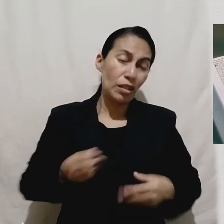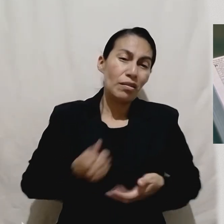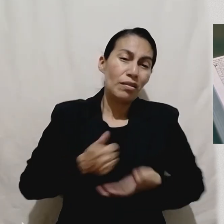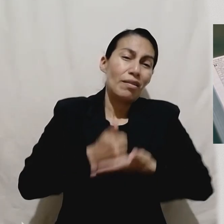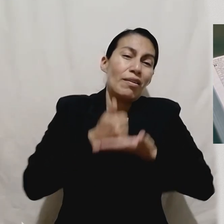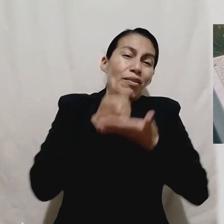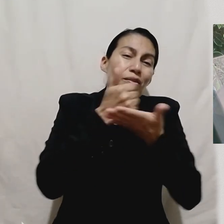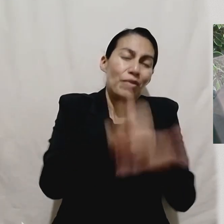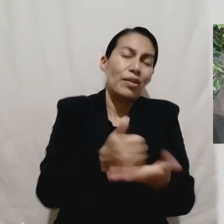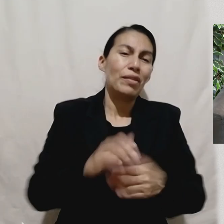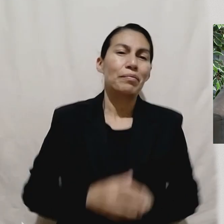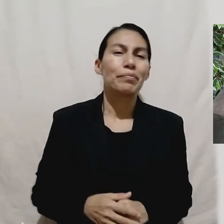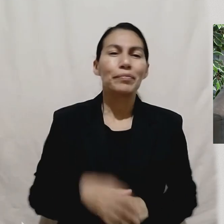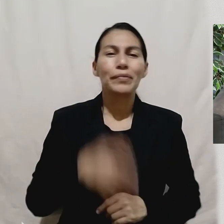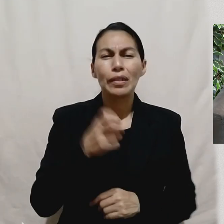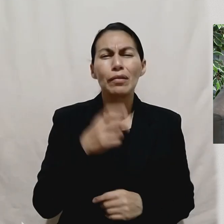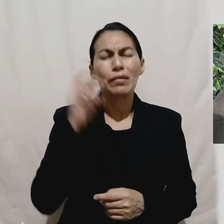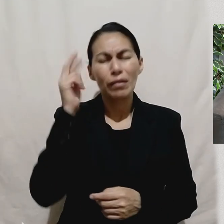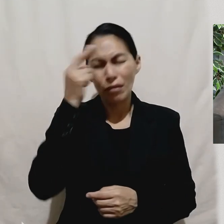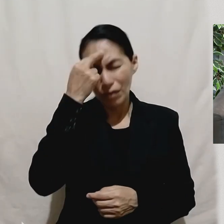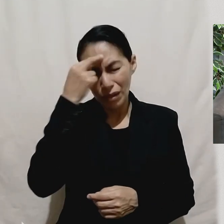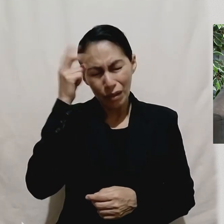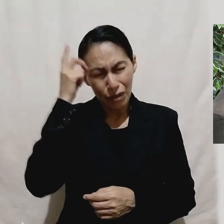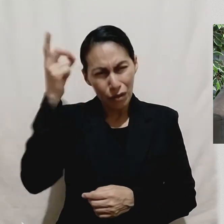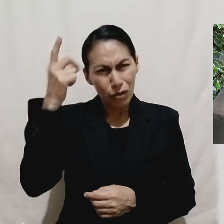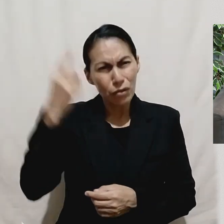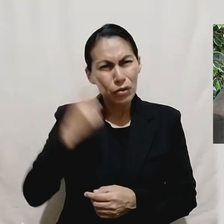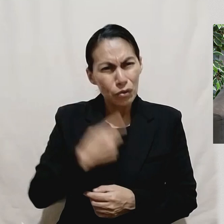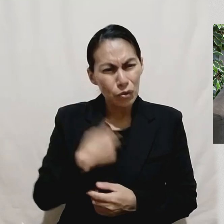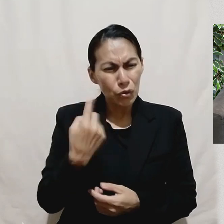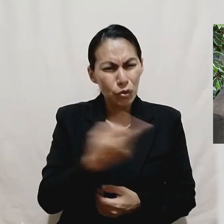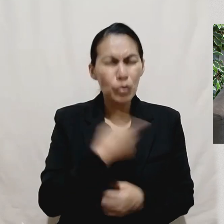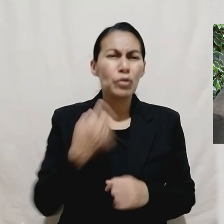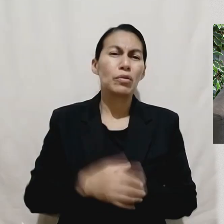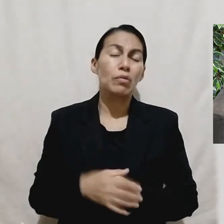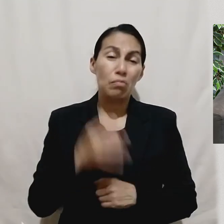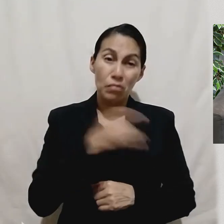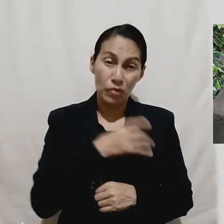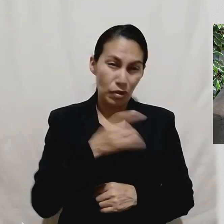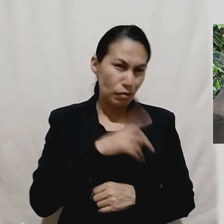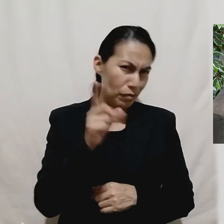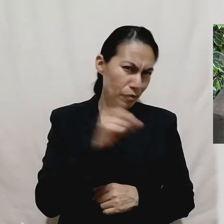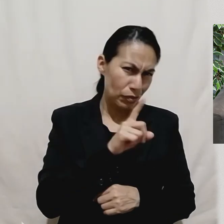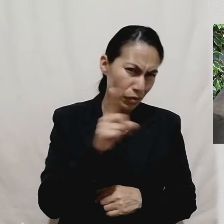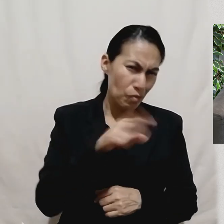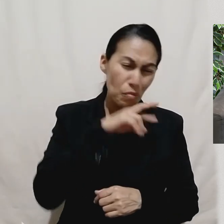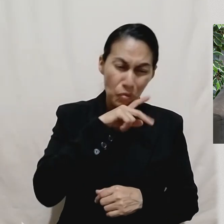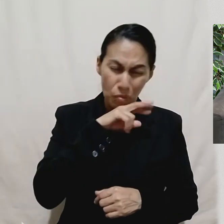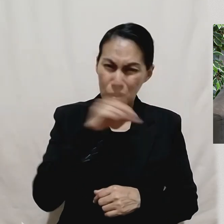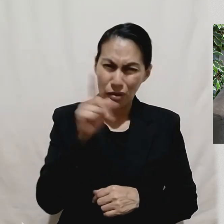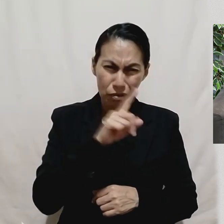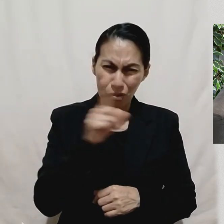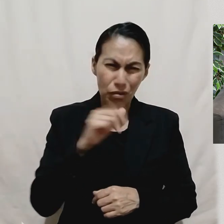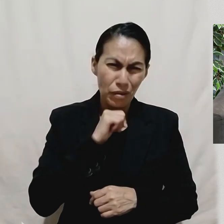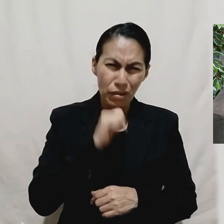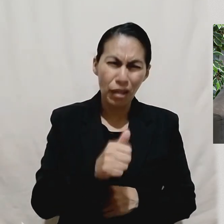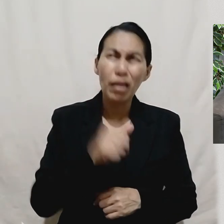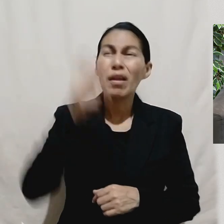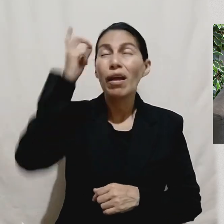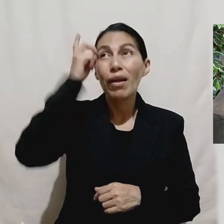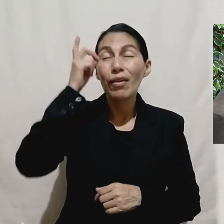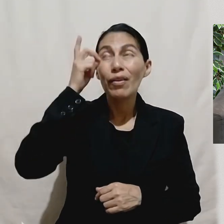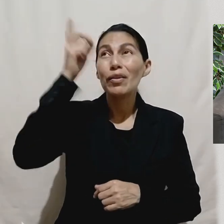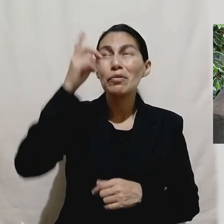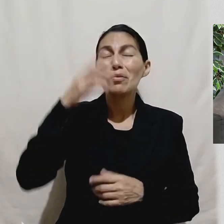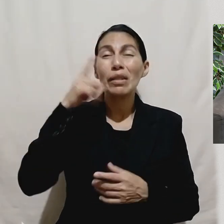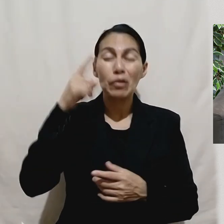versículos favoritos que precisamente no nos Recuerda que Dios está con nosotros no hay que temer no hay que preocuparnos hay que poner nuestras cargas